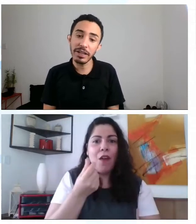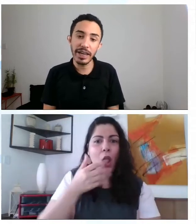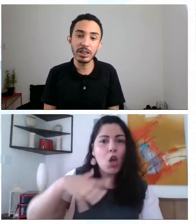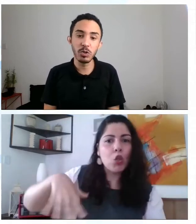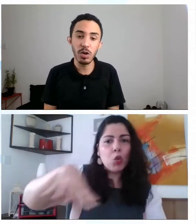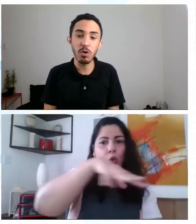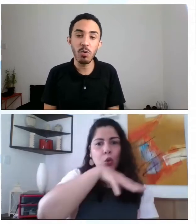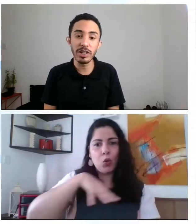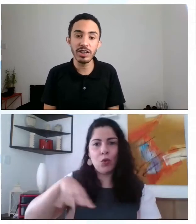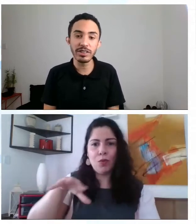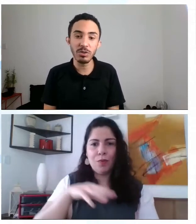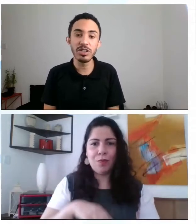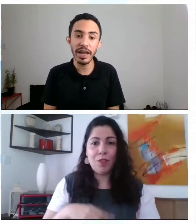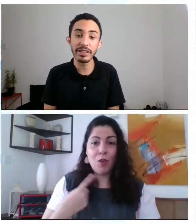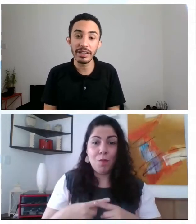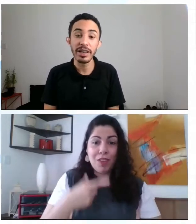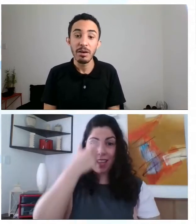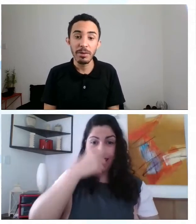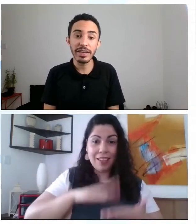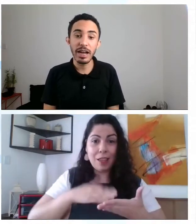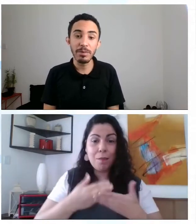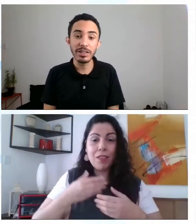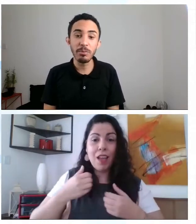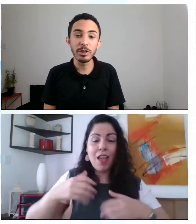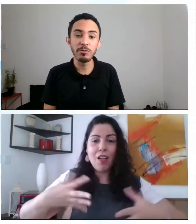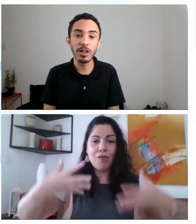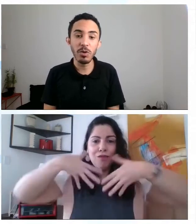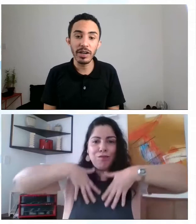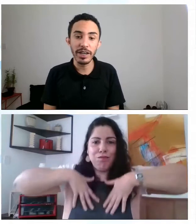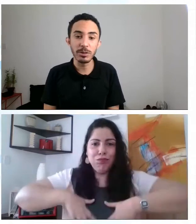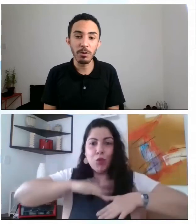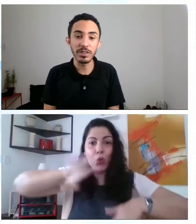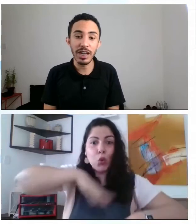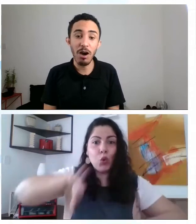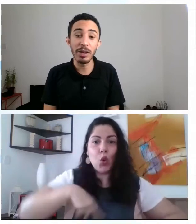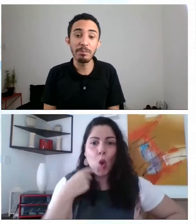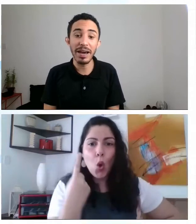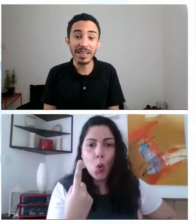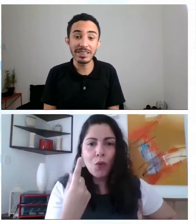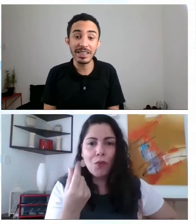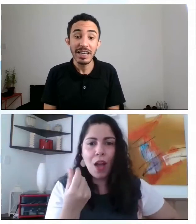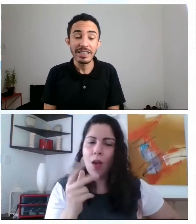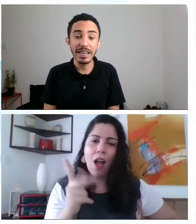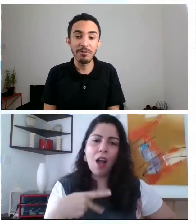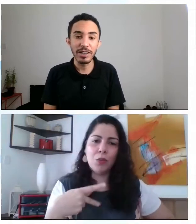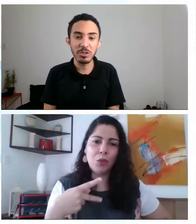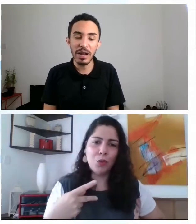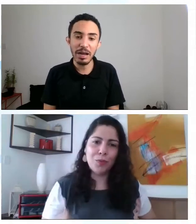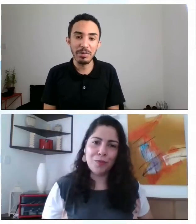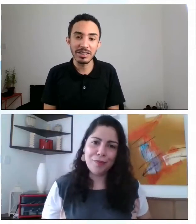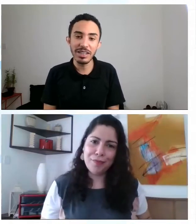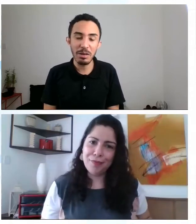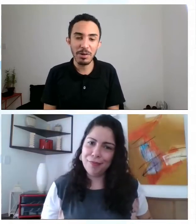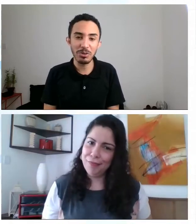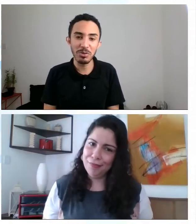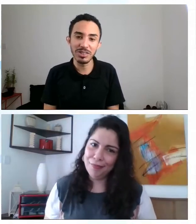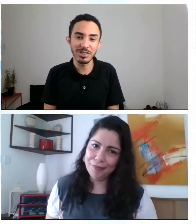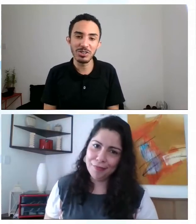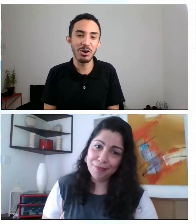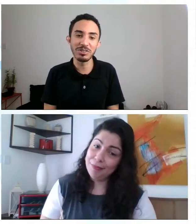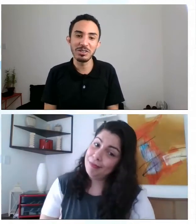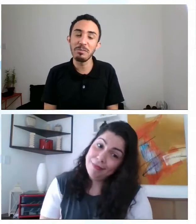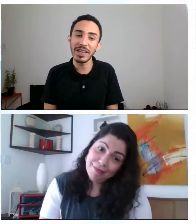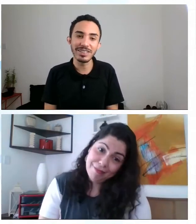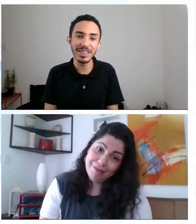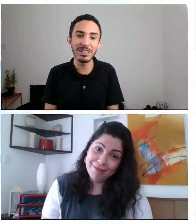inclusive para quem atua com a direção direta, mas acaba sendo o mesmo valor. Esse profissional, ele parece que ele veste uma camisa, né, para todos